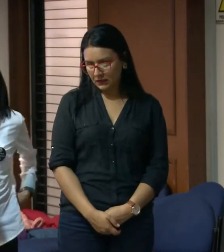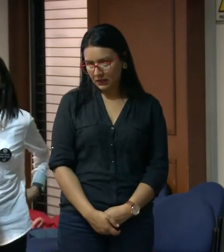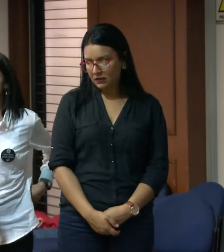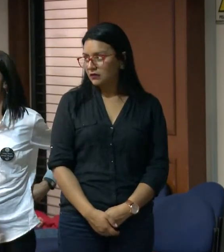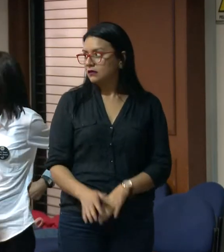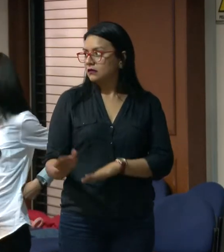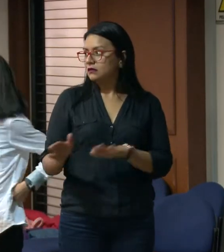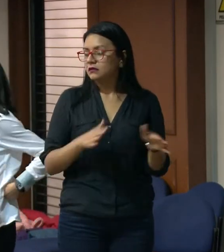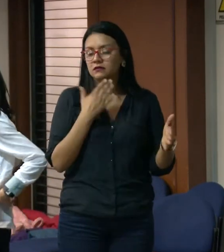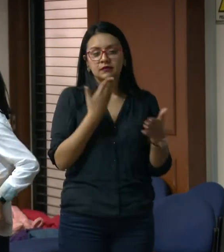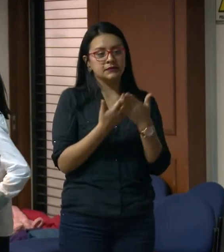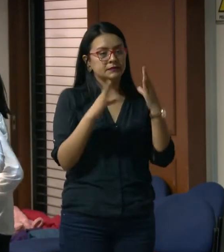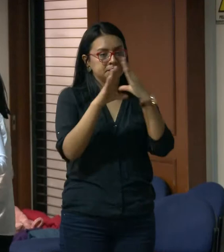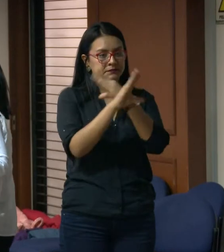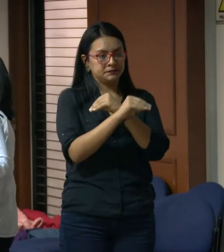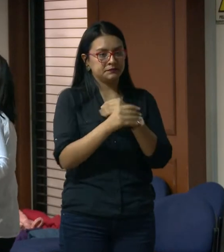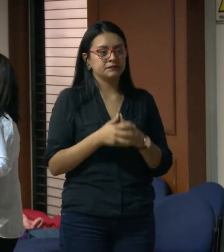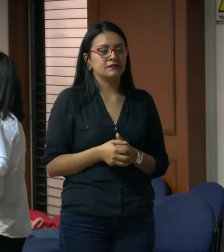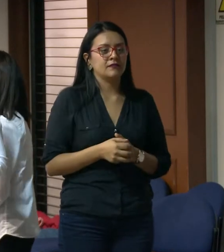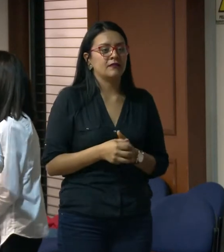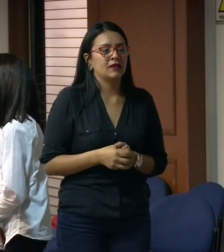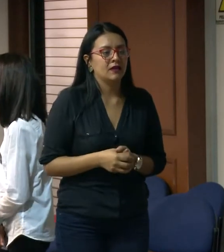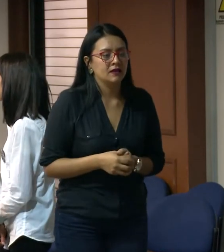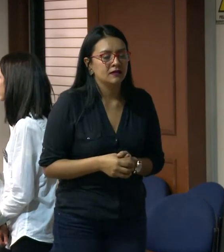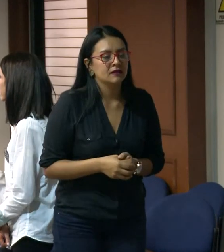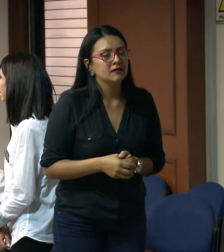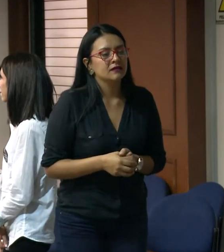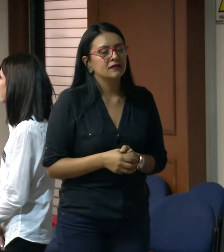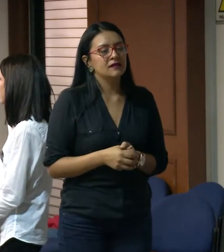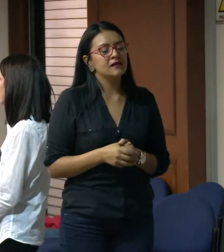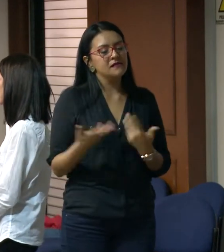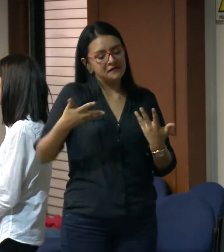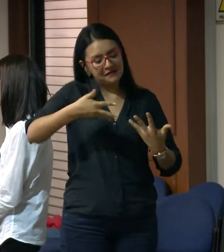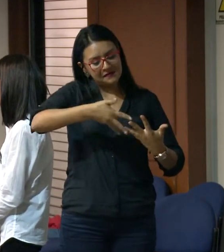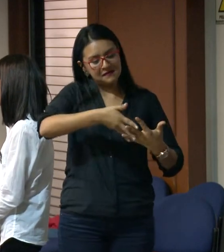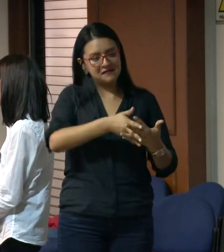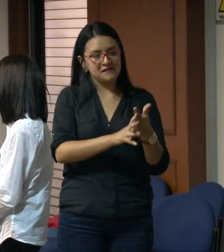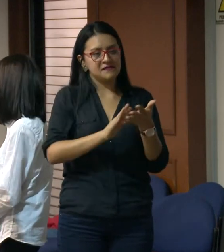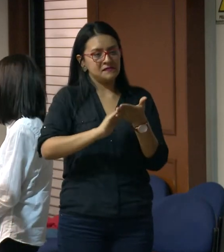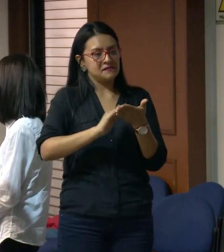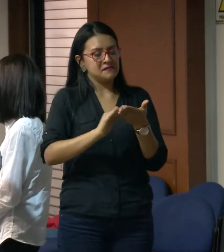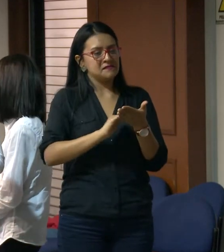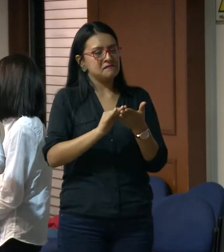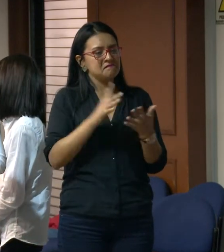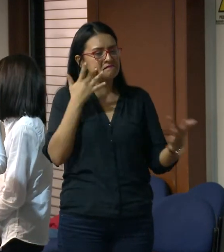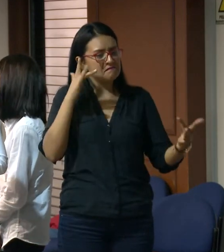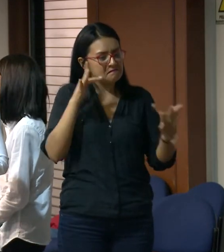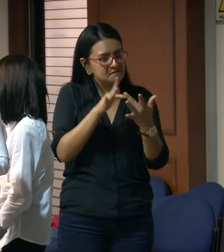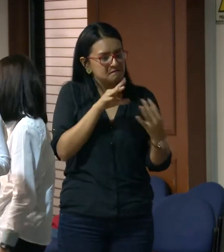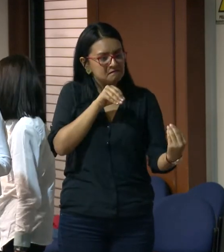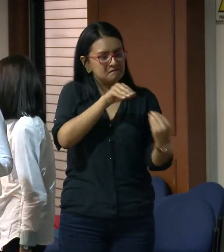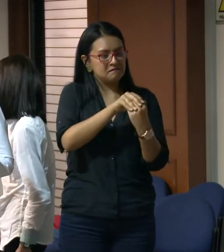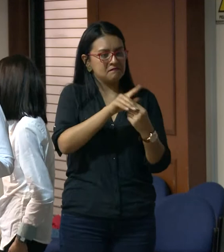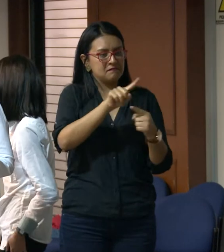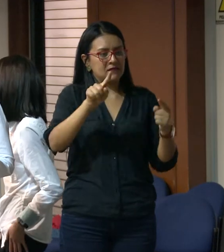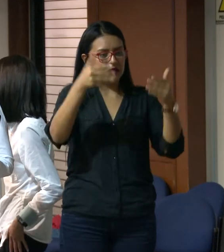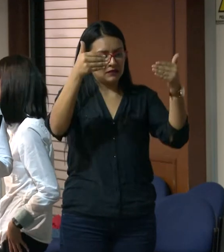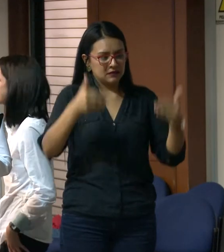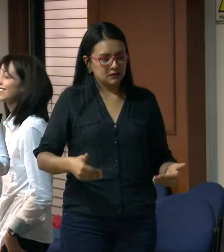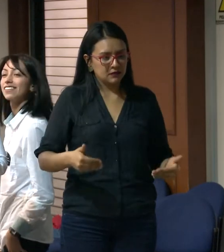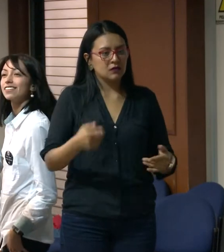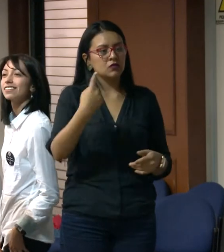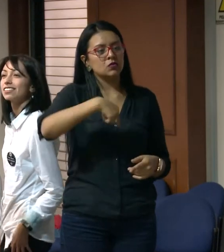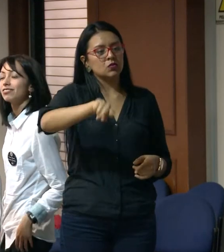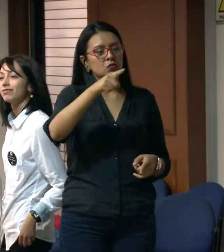Bueno, buenas noches. Los ajustes razonables tienen como fin garantizar los derechos de las personas con discapacidad.